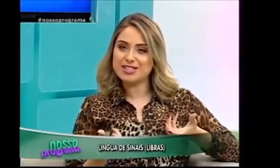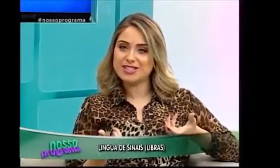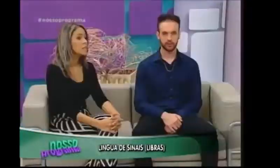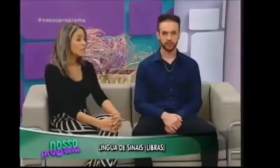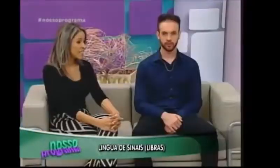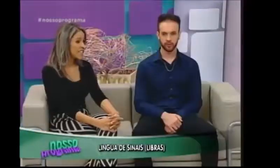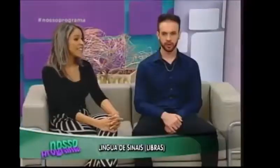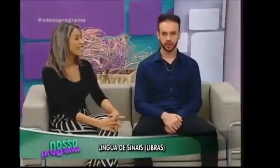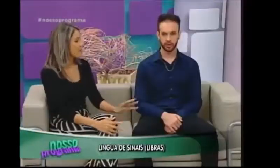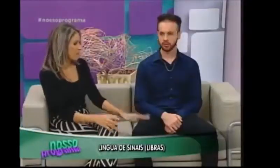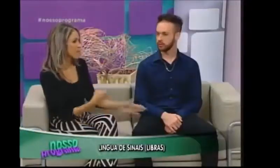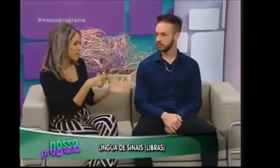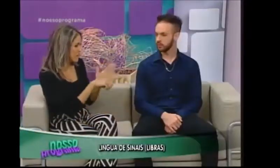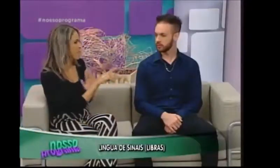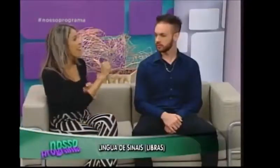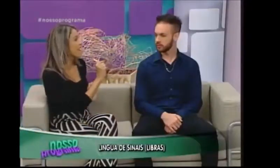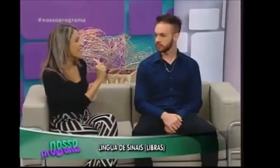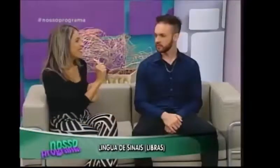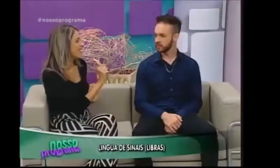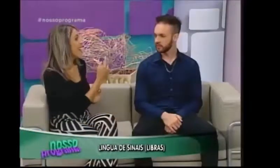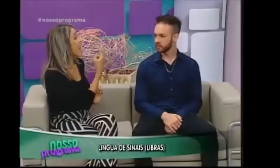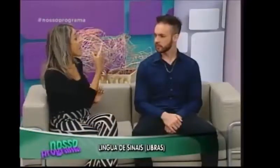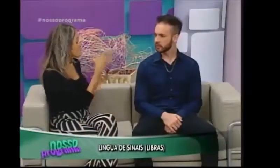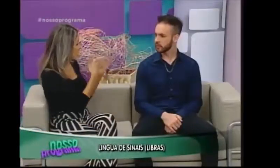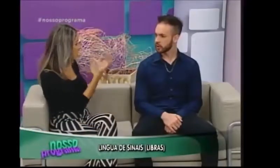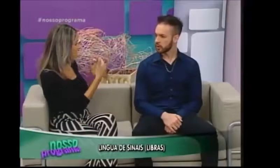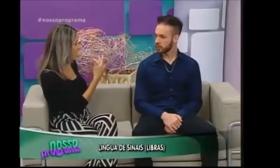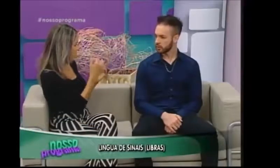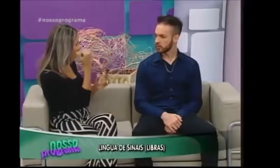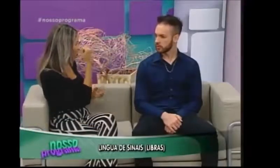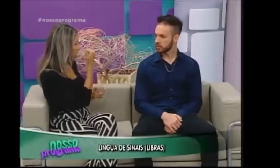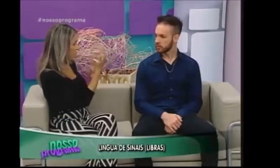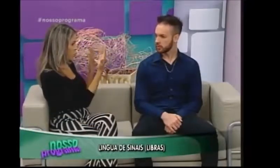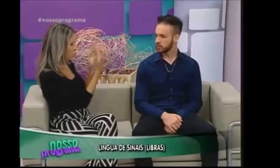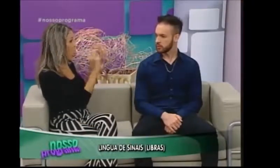importantes? Sim, eu vou perguntar pra ele. As duas mãos são importantes? Ou